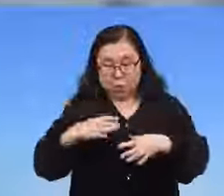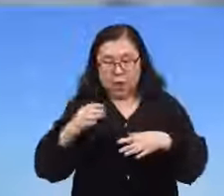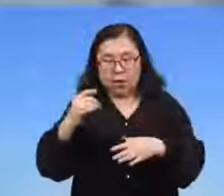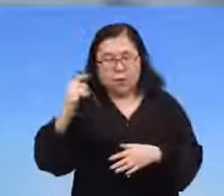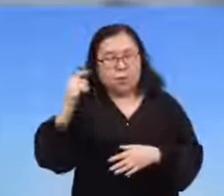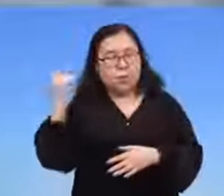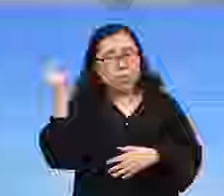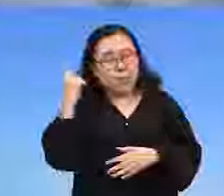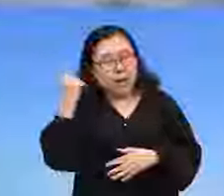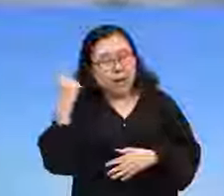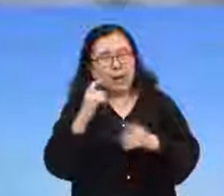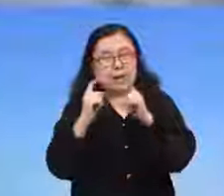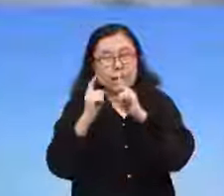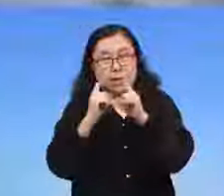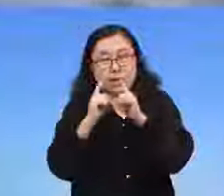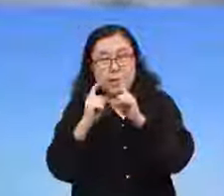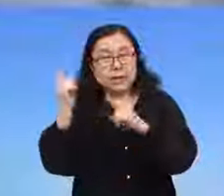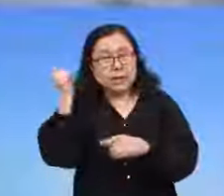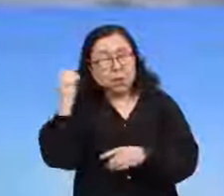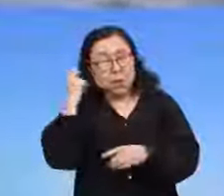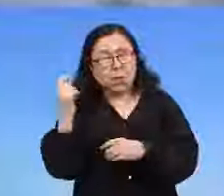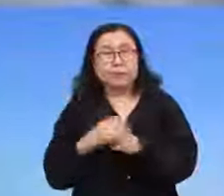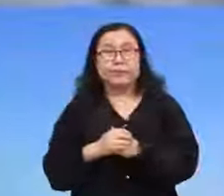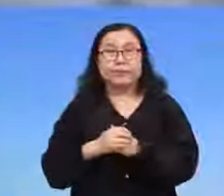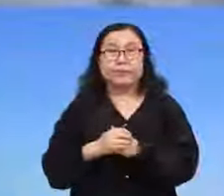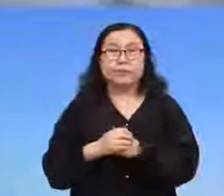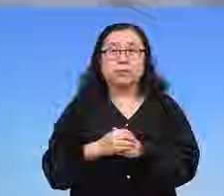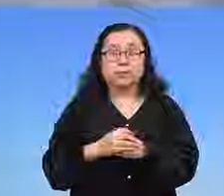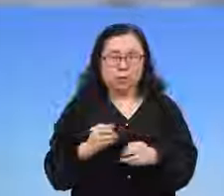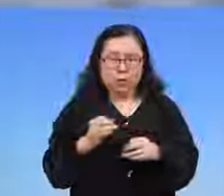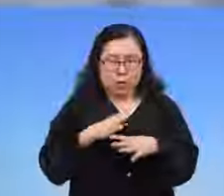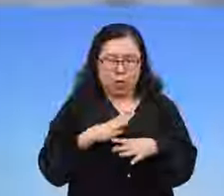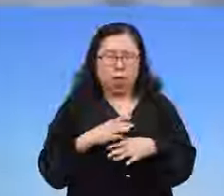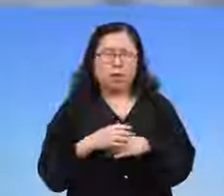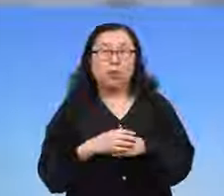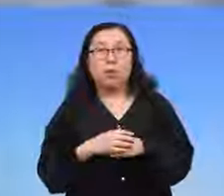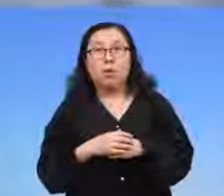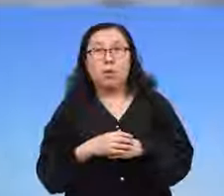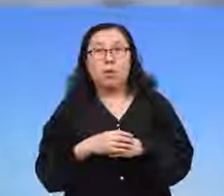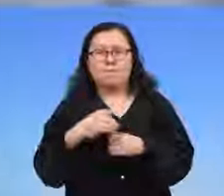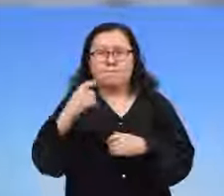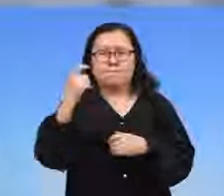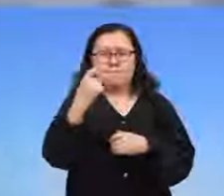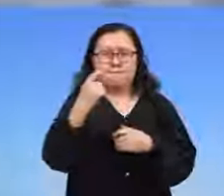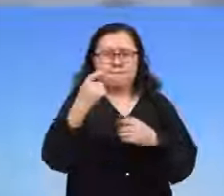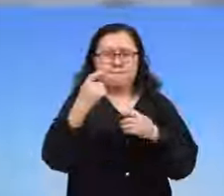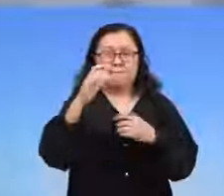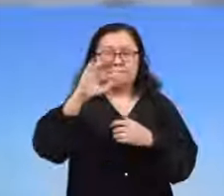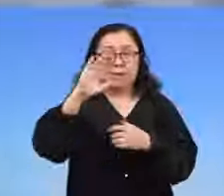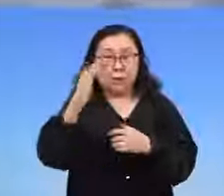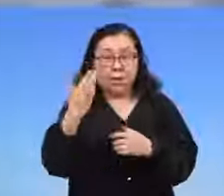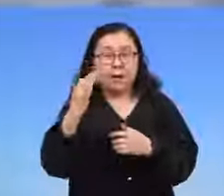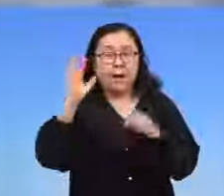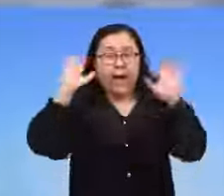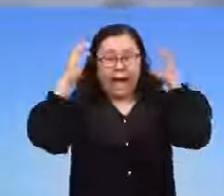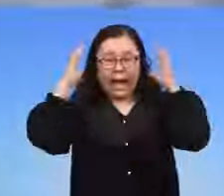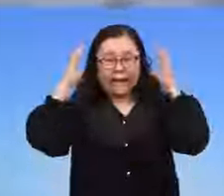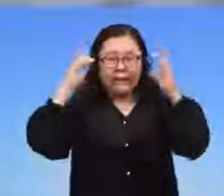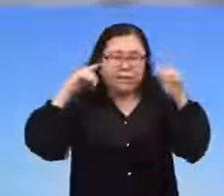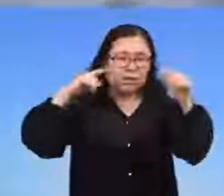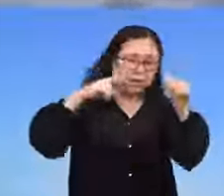놀라운 소식을 듣고 소동하고 경직이 되고, 그게 막 애기들을 죽이고 이런 악한